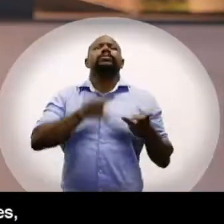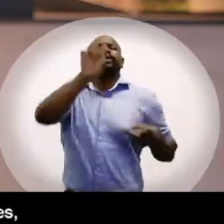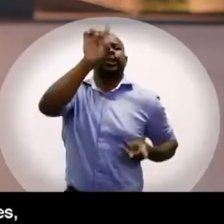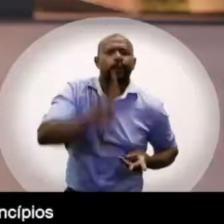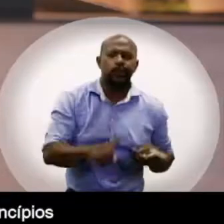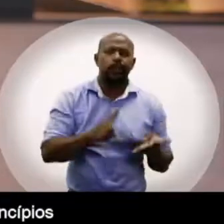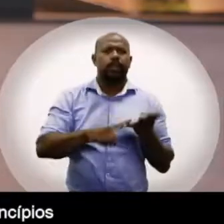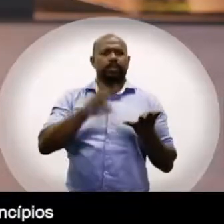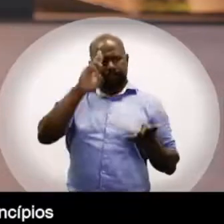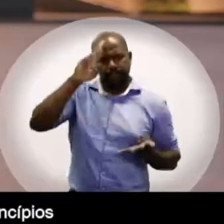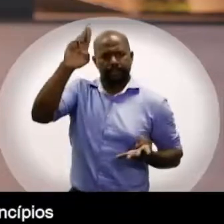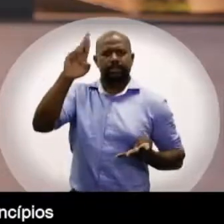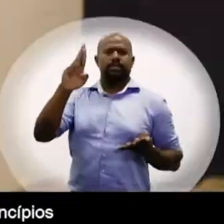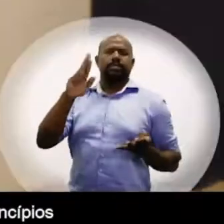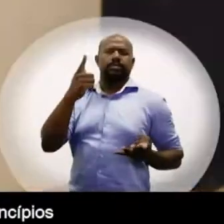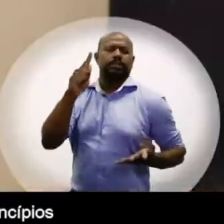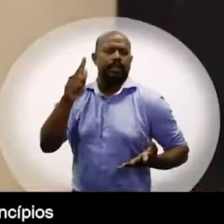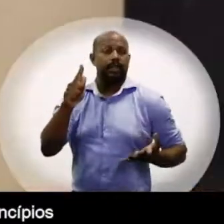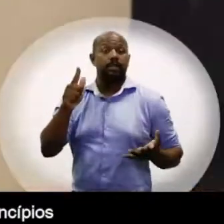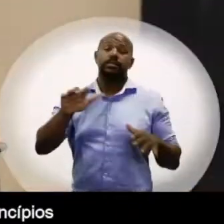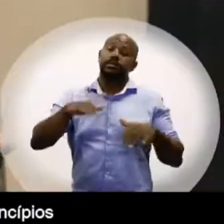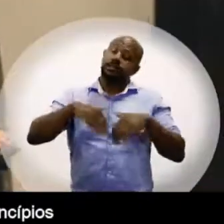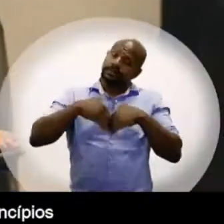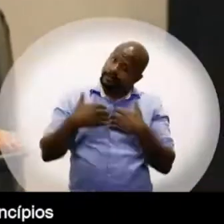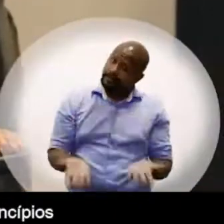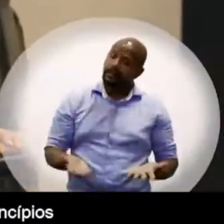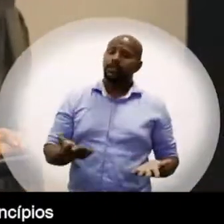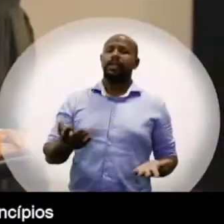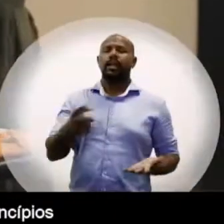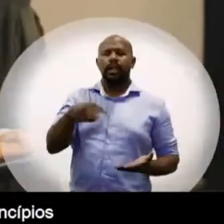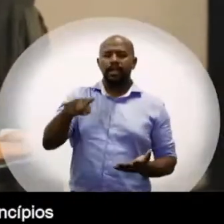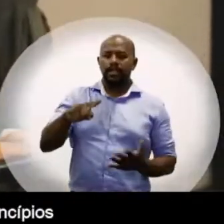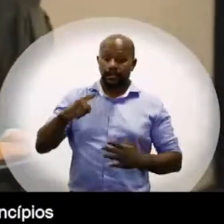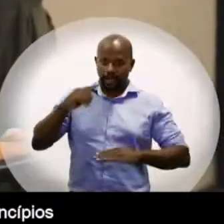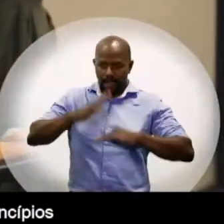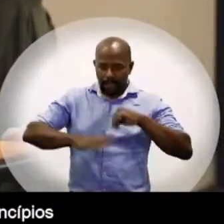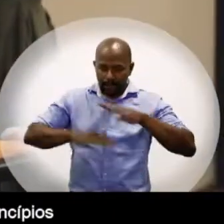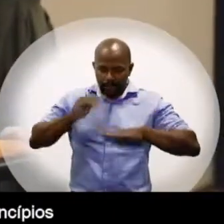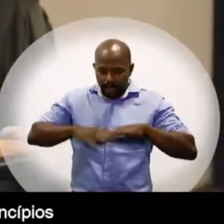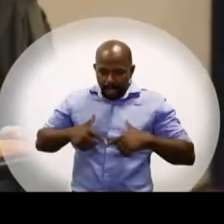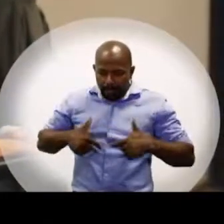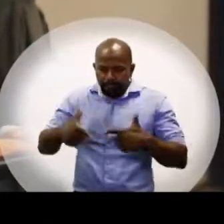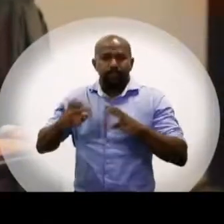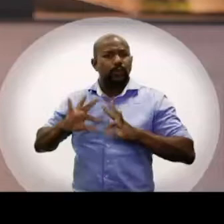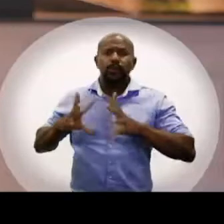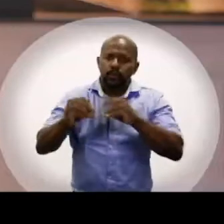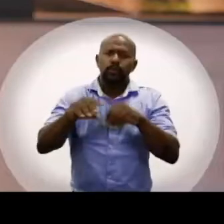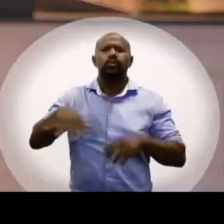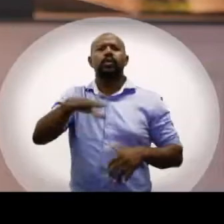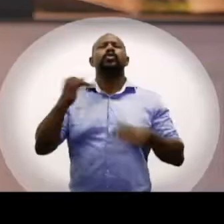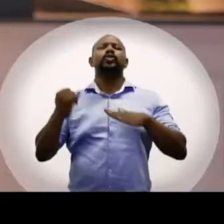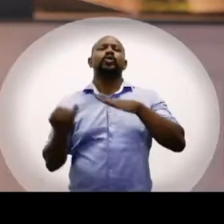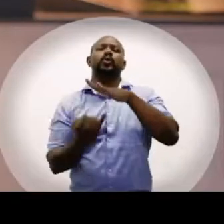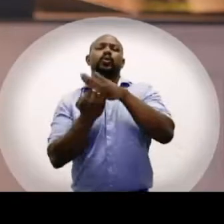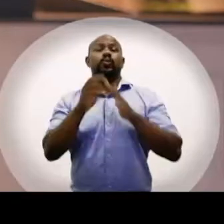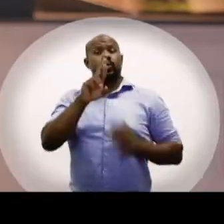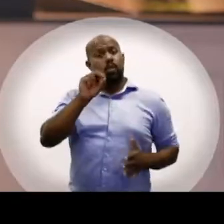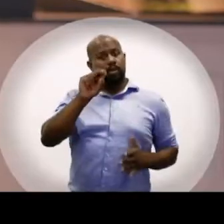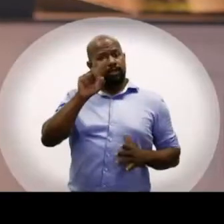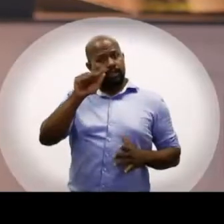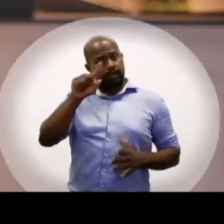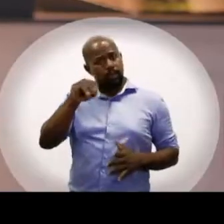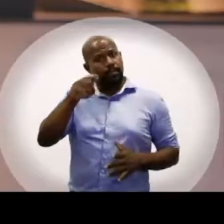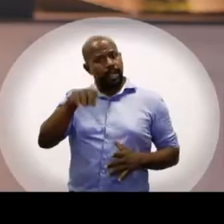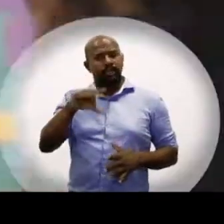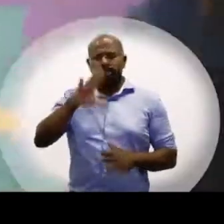dos diretores, dos gestores e, portanto, põe na prática todos os princípios que o Instituto Rodrigo Mendes acredita